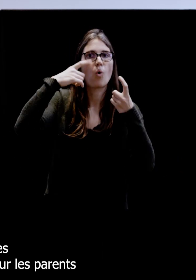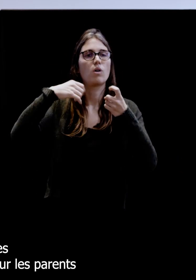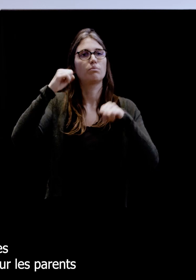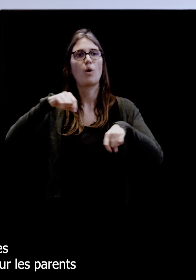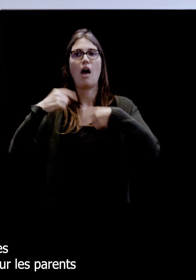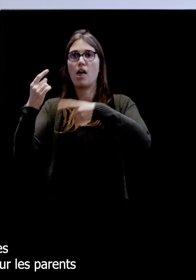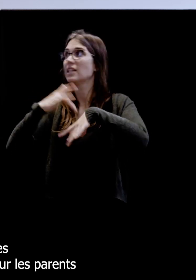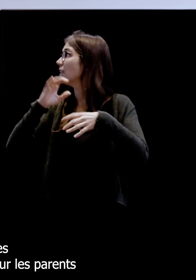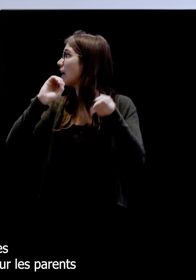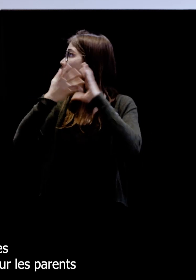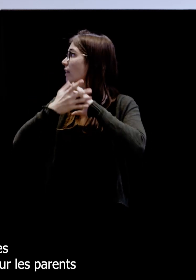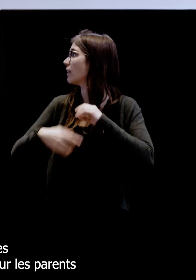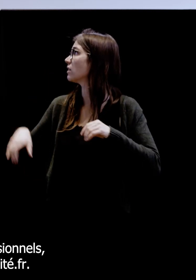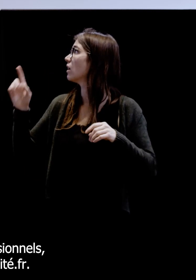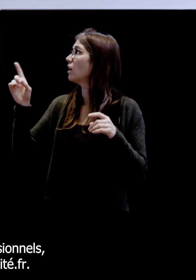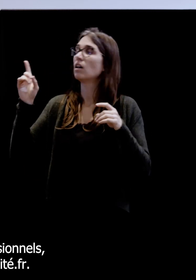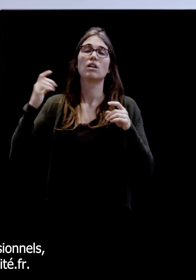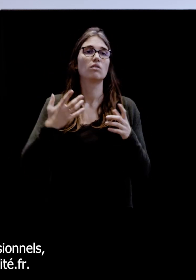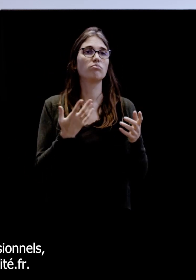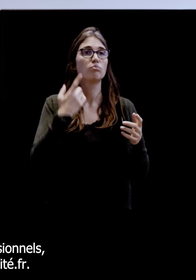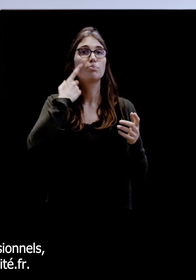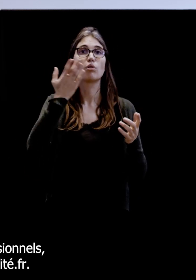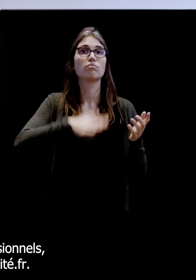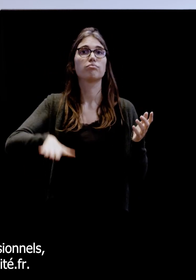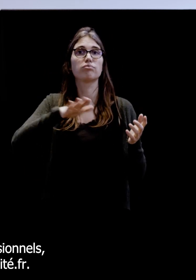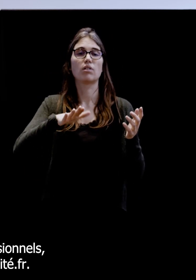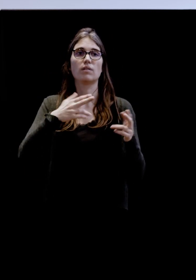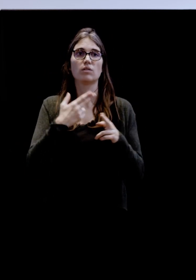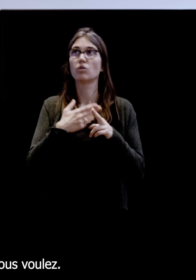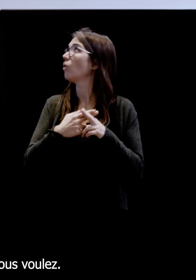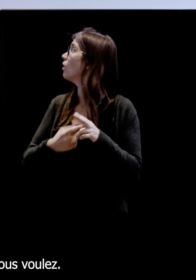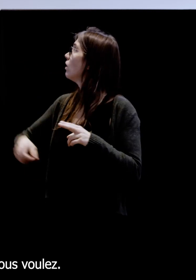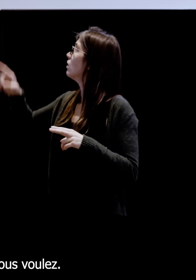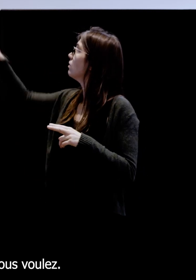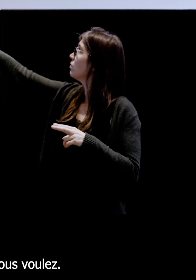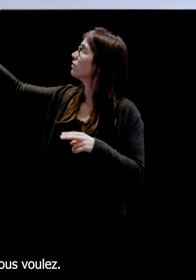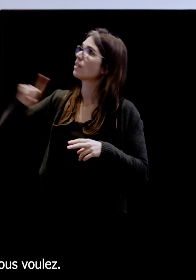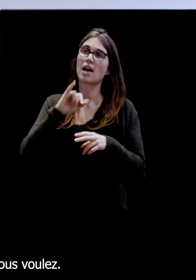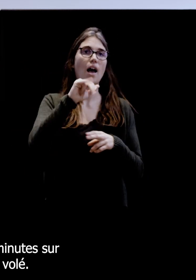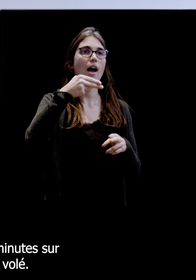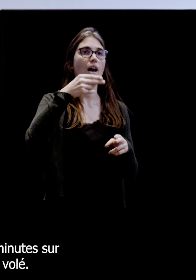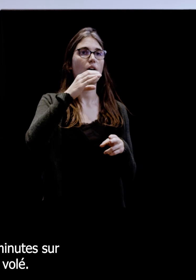est troubles alimentaires pédiatriques pour les parents comme pour les professionnels, qui s'appelle inforalité.fr, et vous pouvez y aller